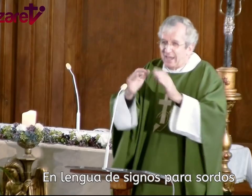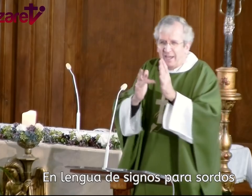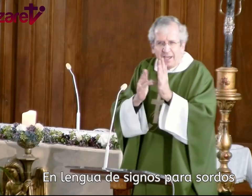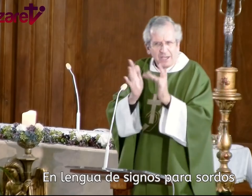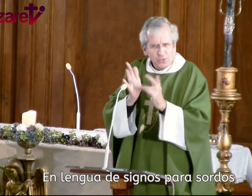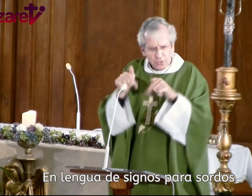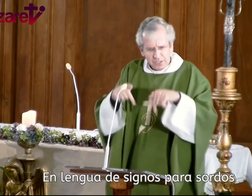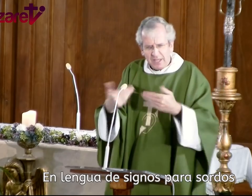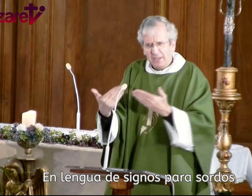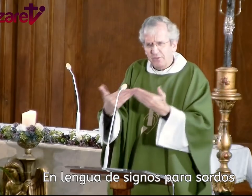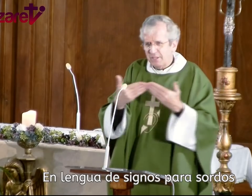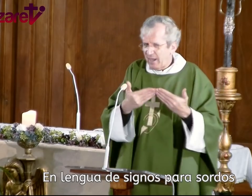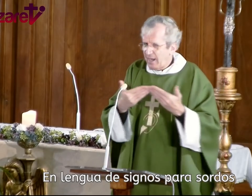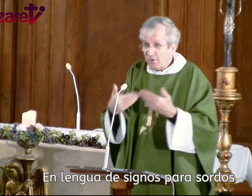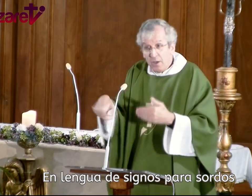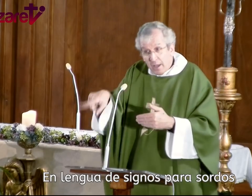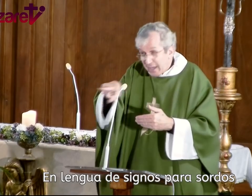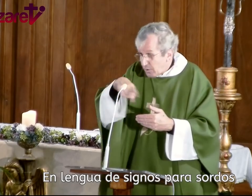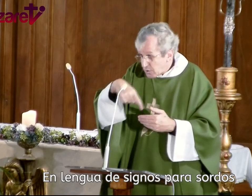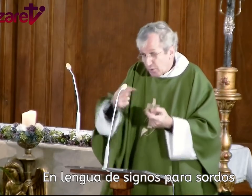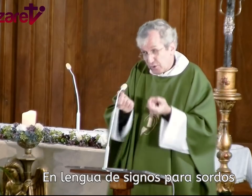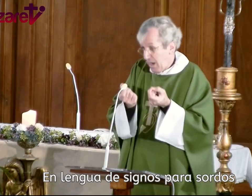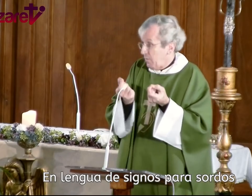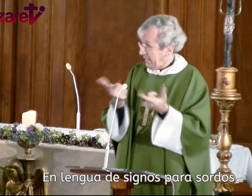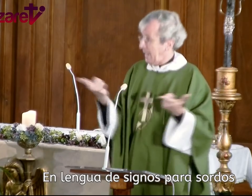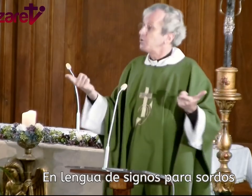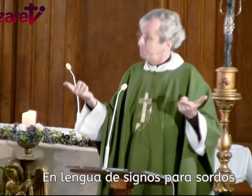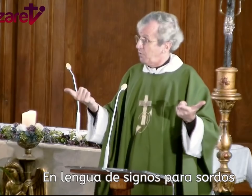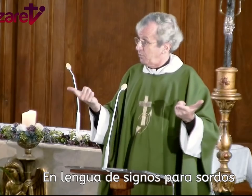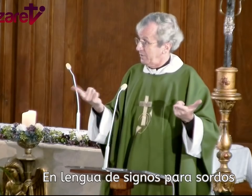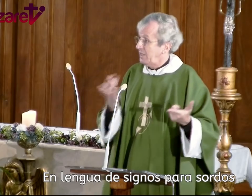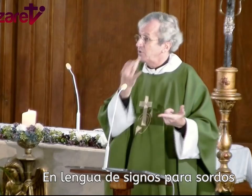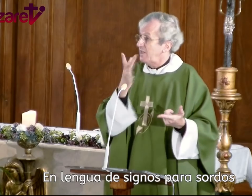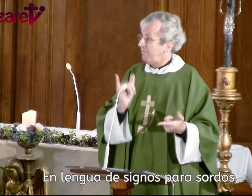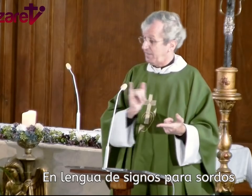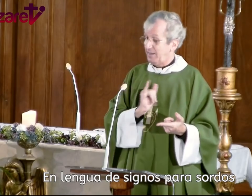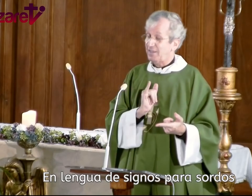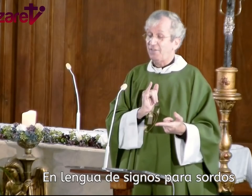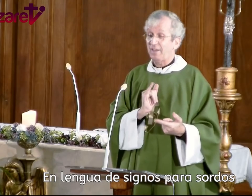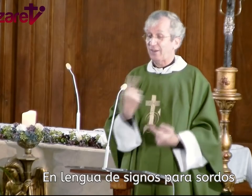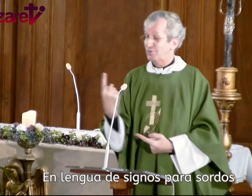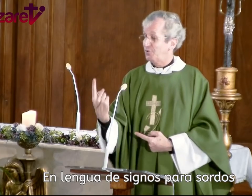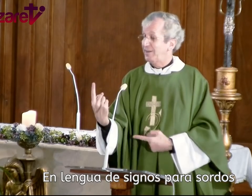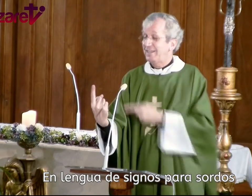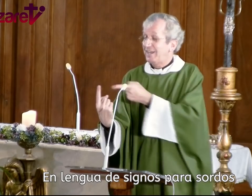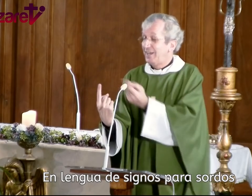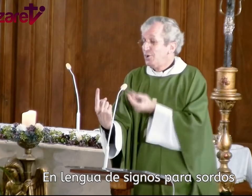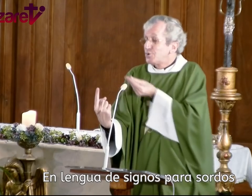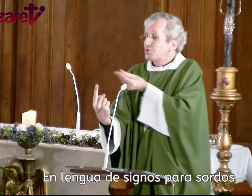Jesús nos está diciendo En este evangelio Que nosotros Aunque tengamos poco Y nos sería fácil Identificarnos Con el que tiene Solo